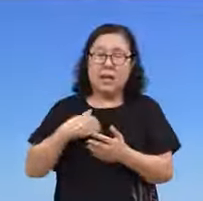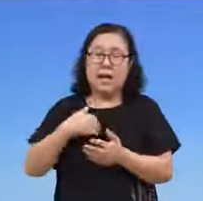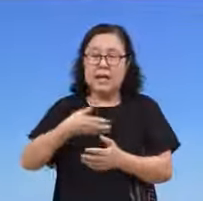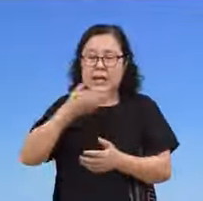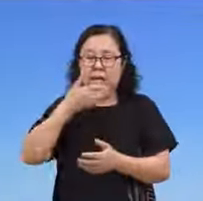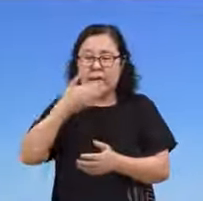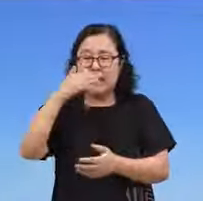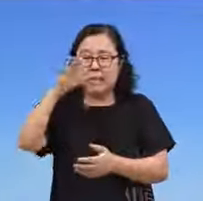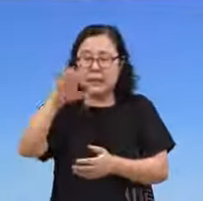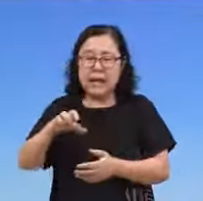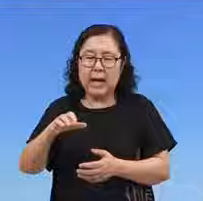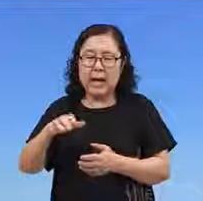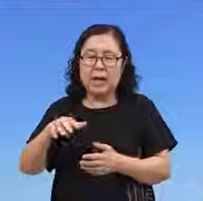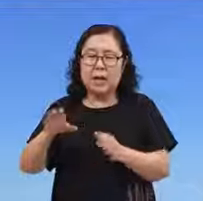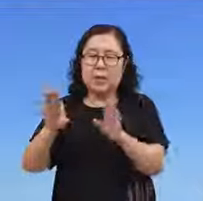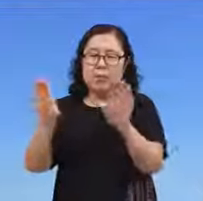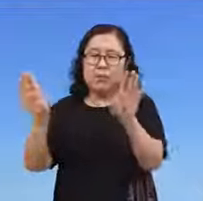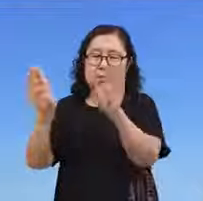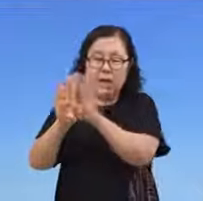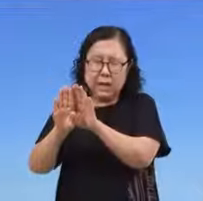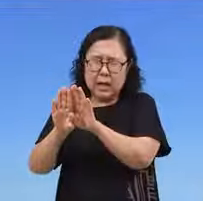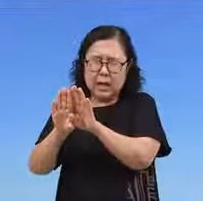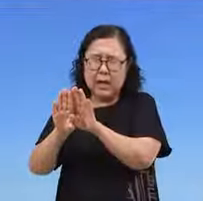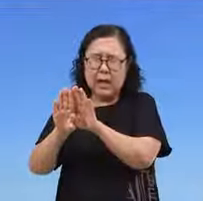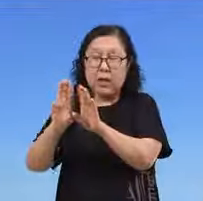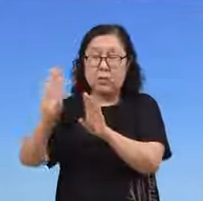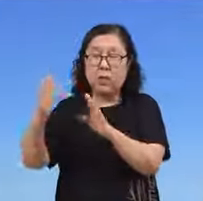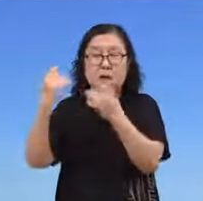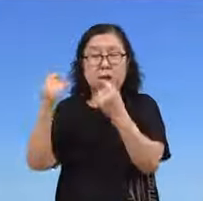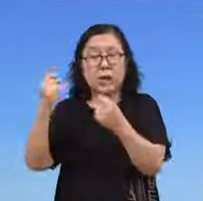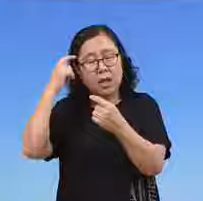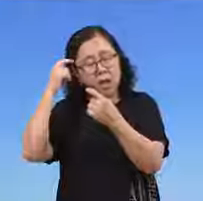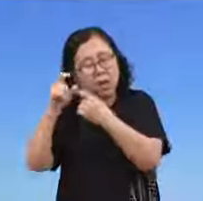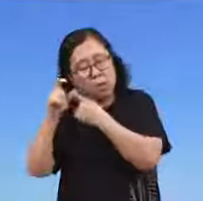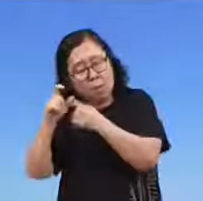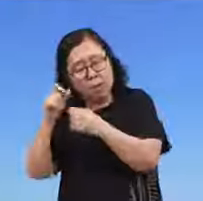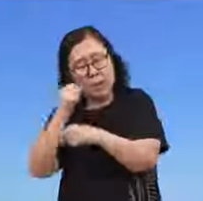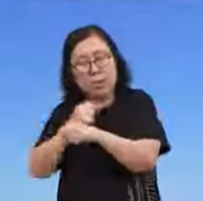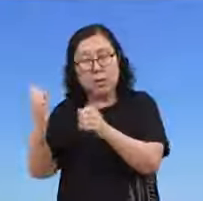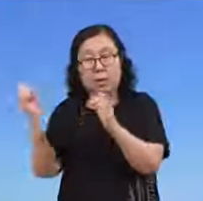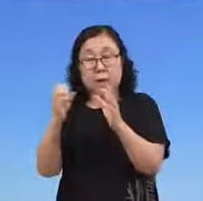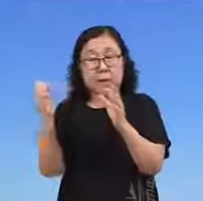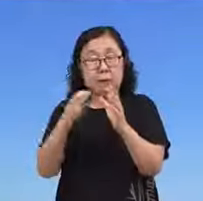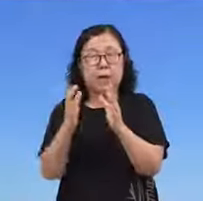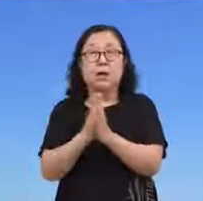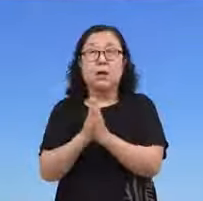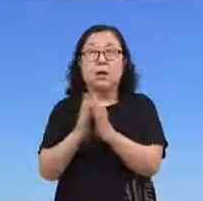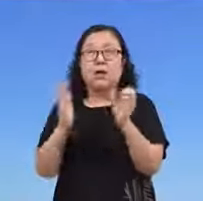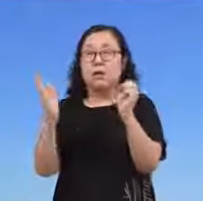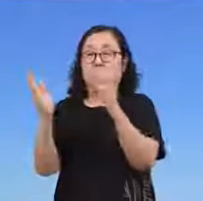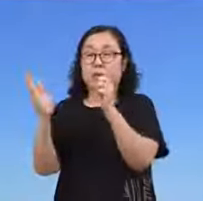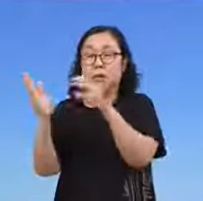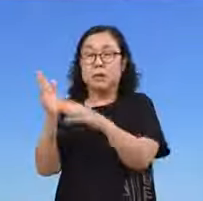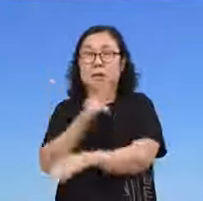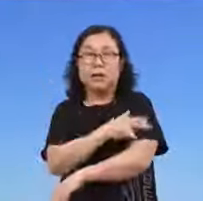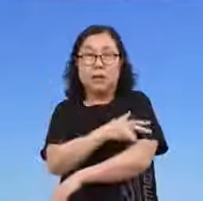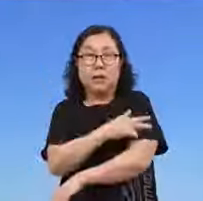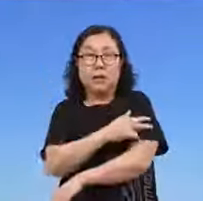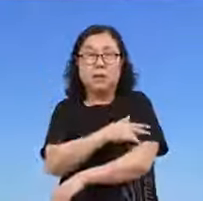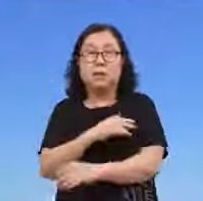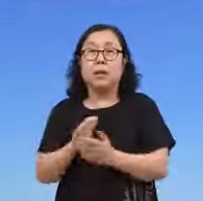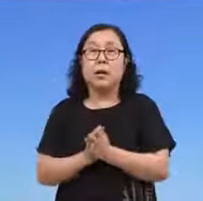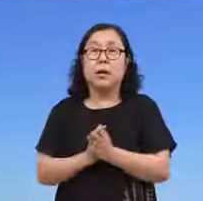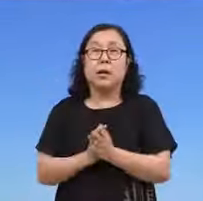이 식당이 안 돼가지고 뭐 맨날 적자다, 이거 문 닫아야 되나 고민이다, 빚은 늘어간다, 막 이런 이야기를 토로하시면요, 그 얘기를 듣던 옆에